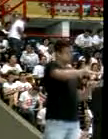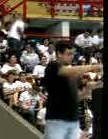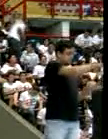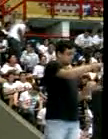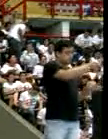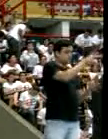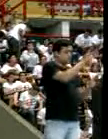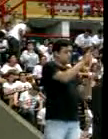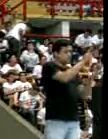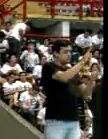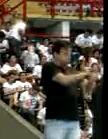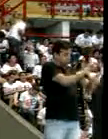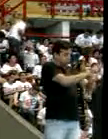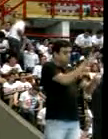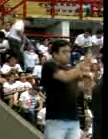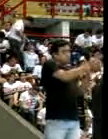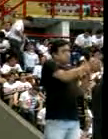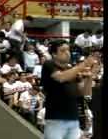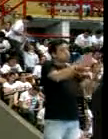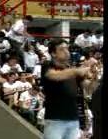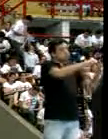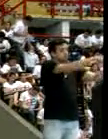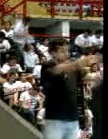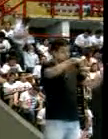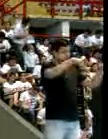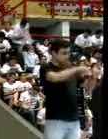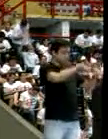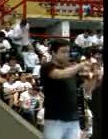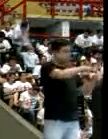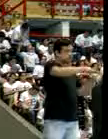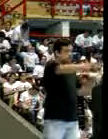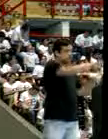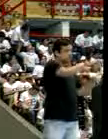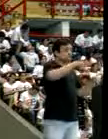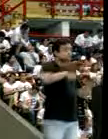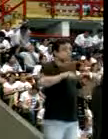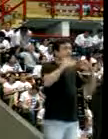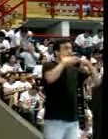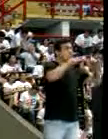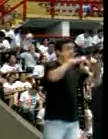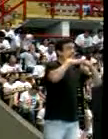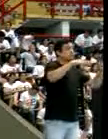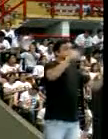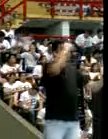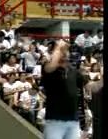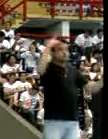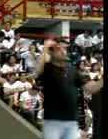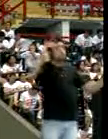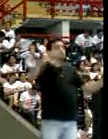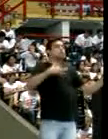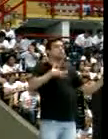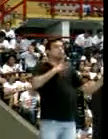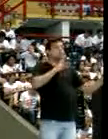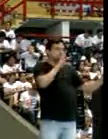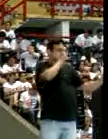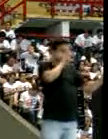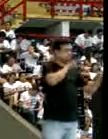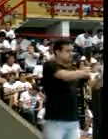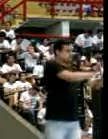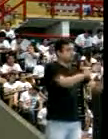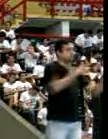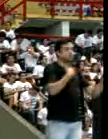são essas? São áreas da natureza e que o homem não pode